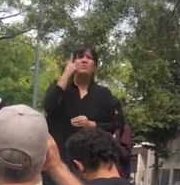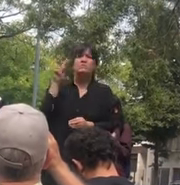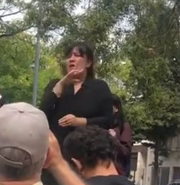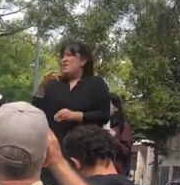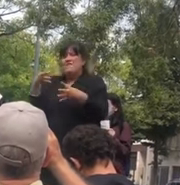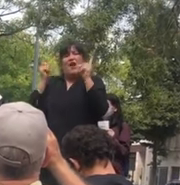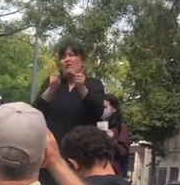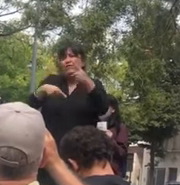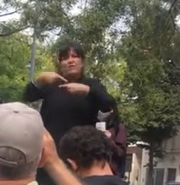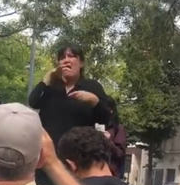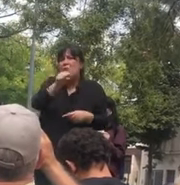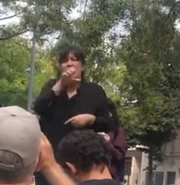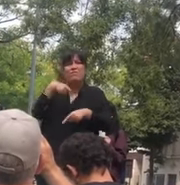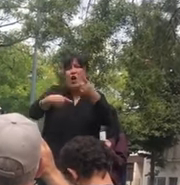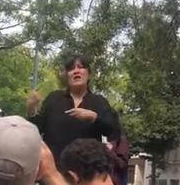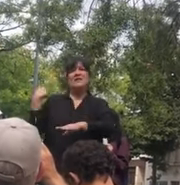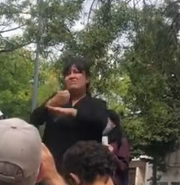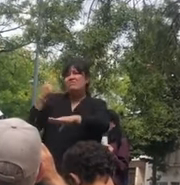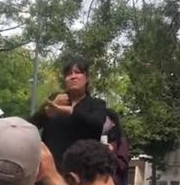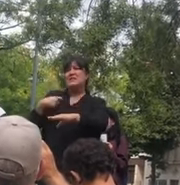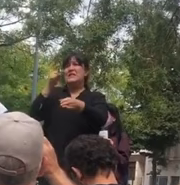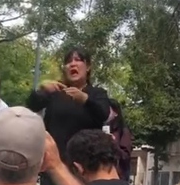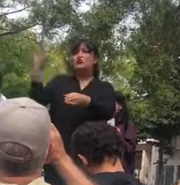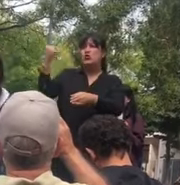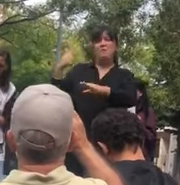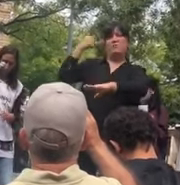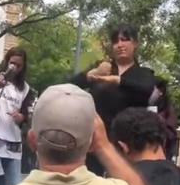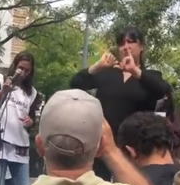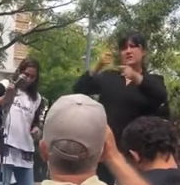sostengámosla. Acá vamos a estar como sindicato todas las veces que nos convoquen.